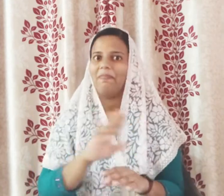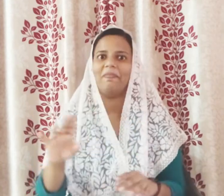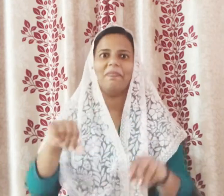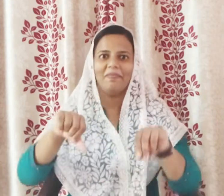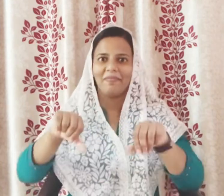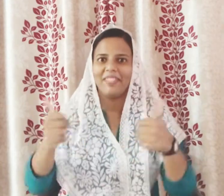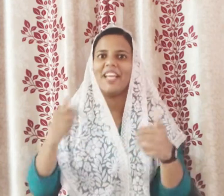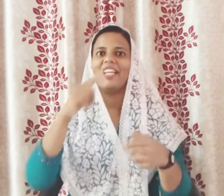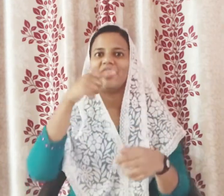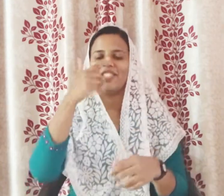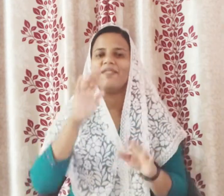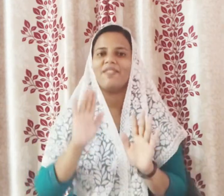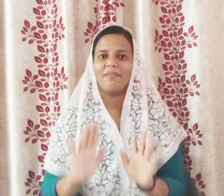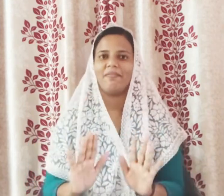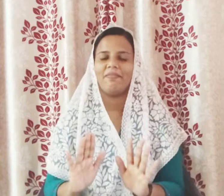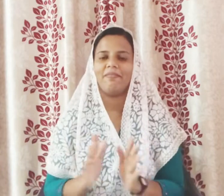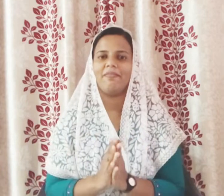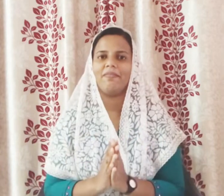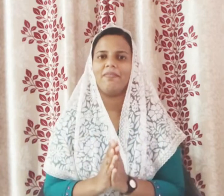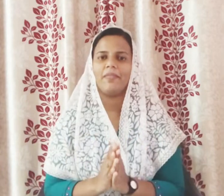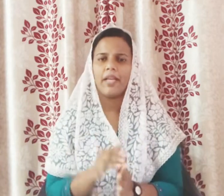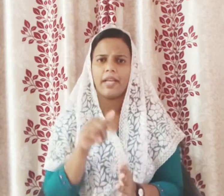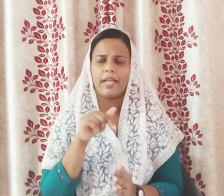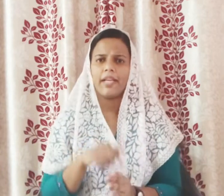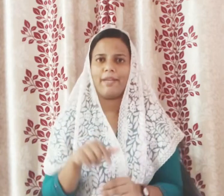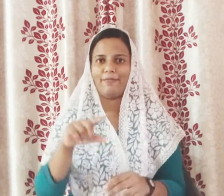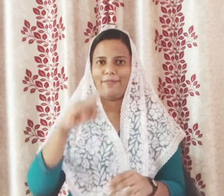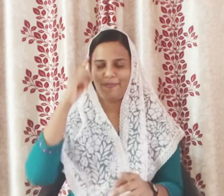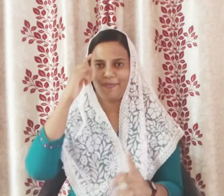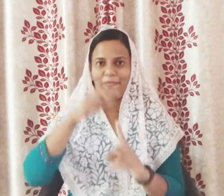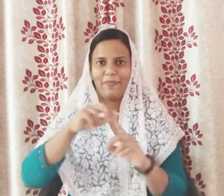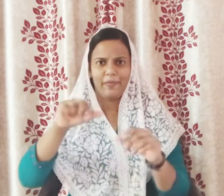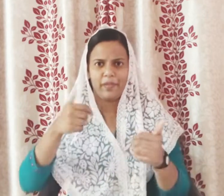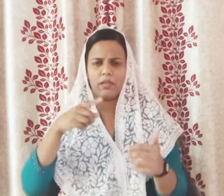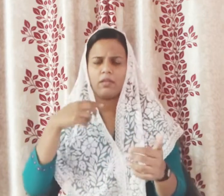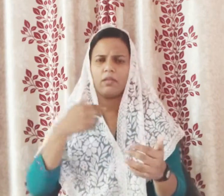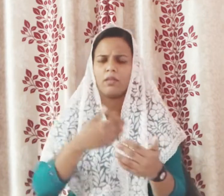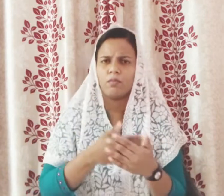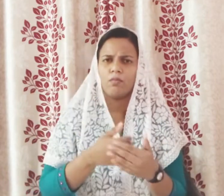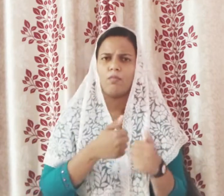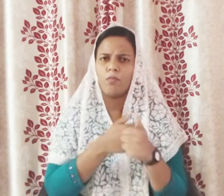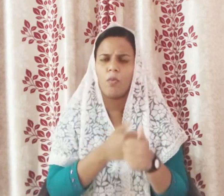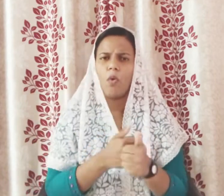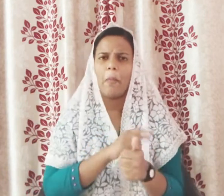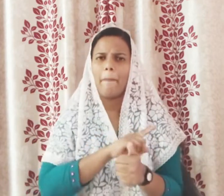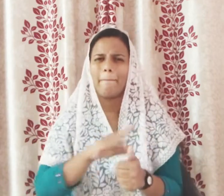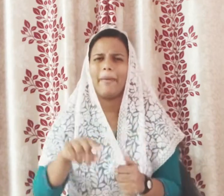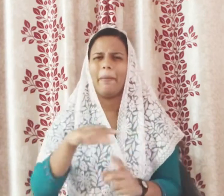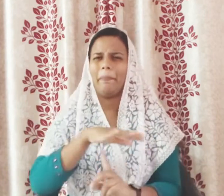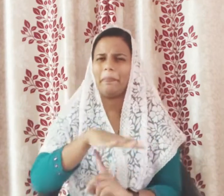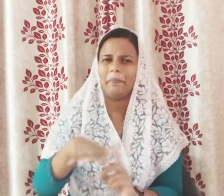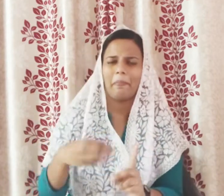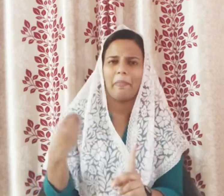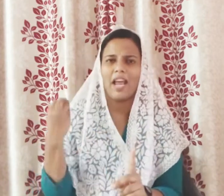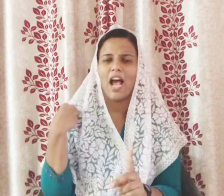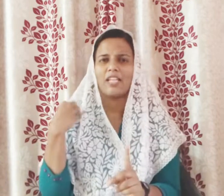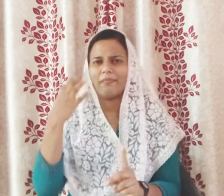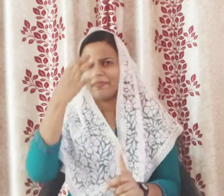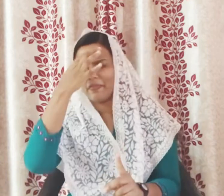ജീവിതം ജയത്തിൻ്റെ ജീവിതമാണ്. ഹല്ലേലൂയ. അപ്പം ഈ ജയജീവിതം നയിക്കേണ്ട നമ്മുടെ ജീവിതത്തിലും അവൻ പ്രതിസന്ധികളും പ്രയാസങ്ങളും